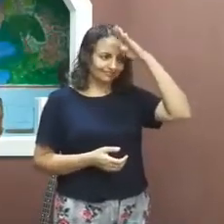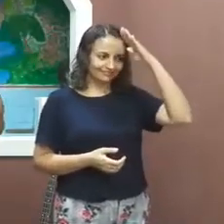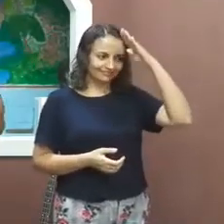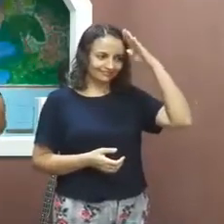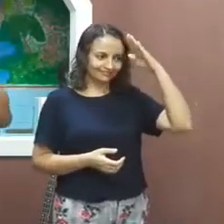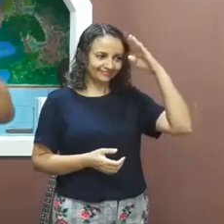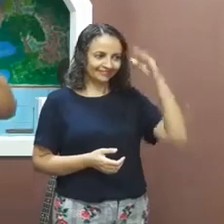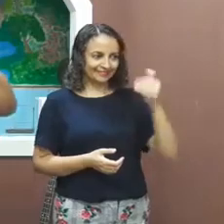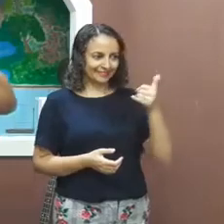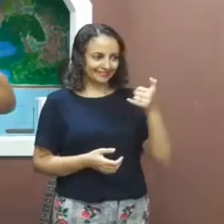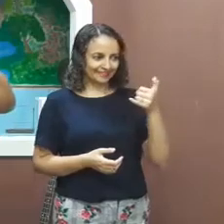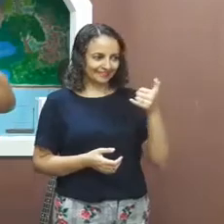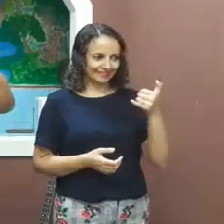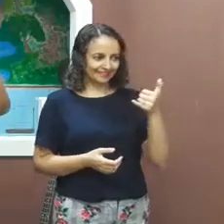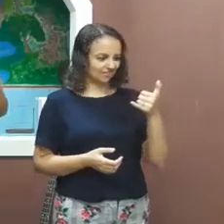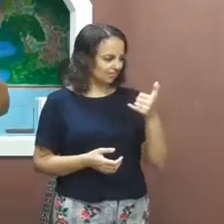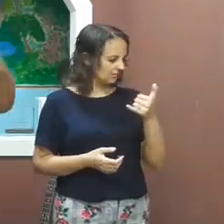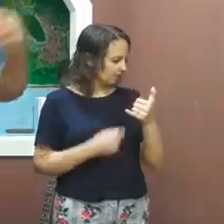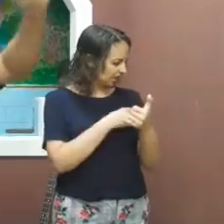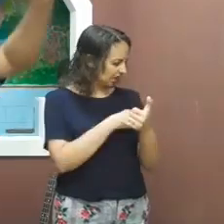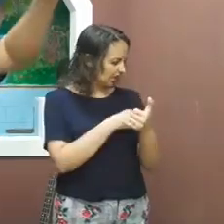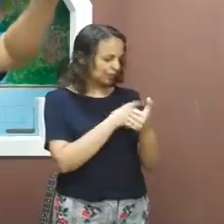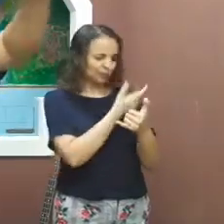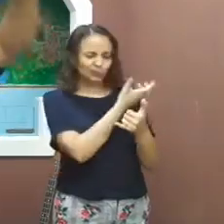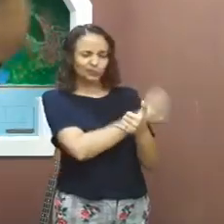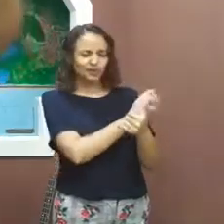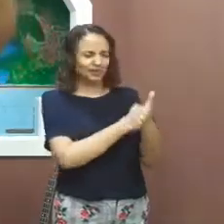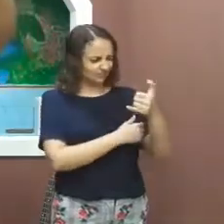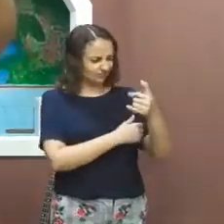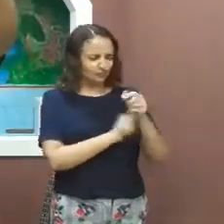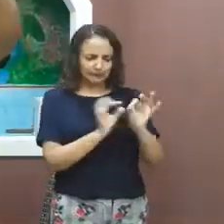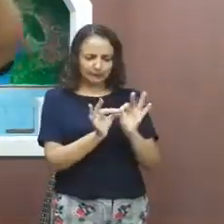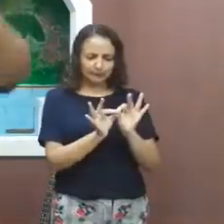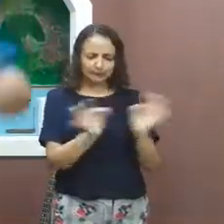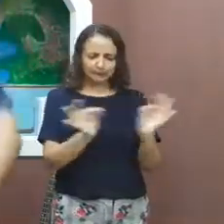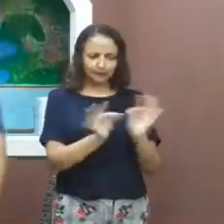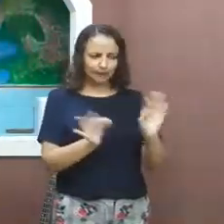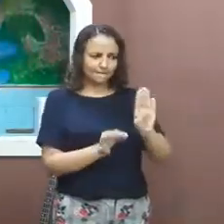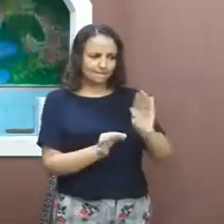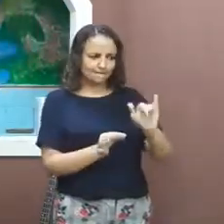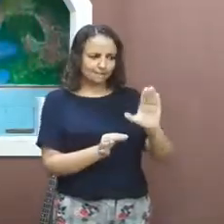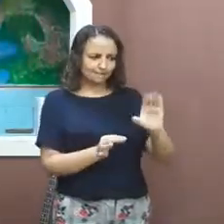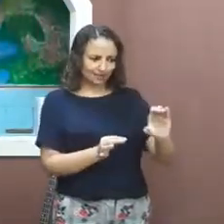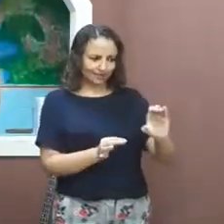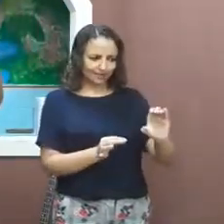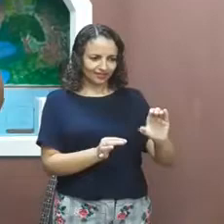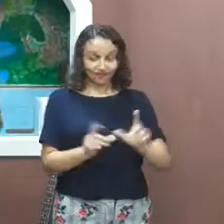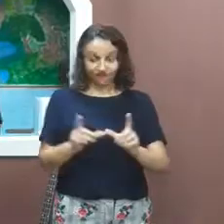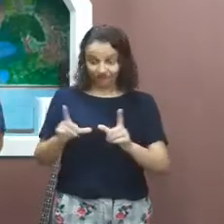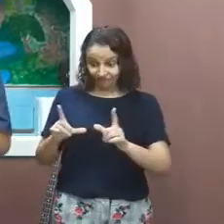dispensar a Montblanc e ele assinar com a canetinha Bic dessa e saiu a foto